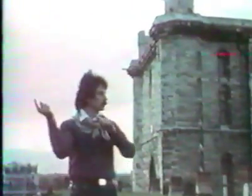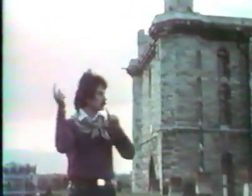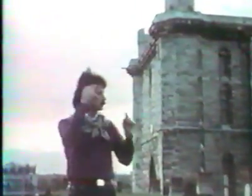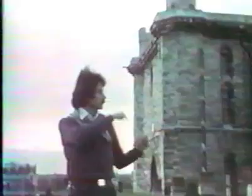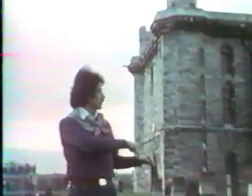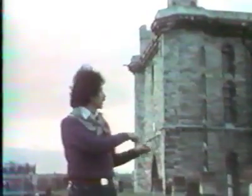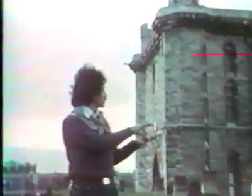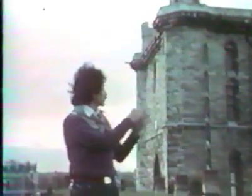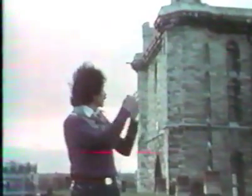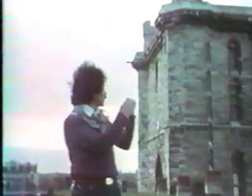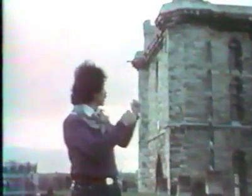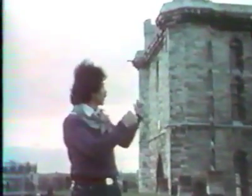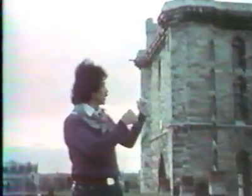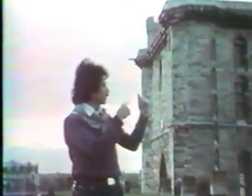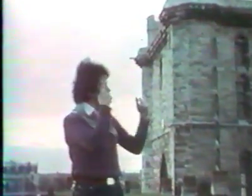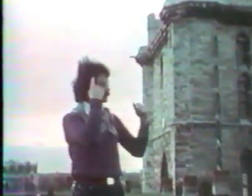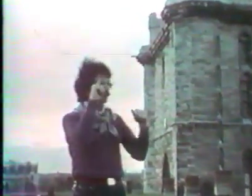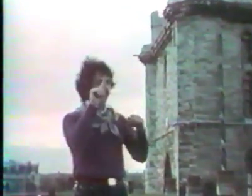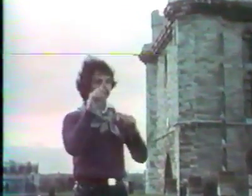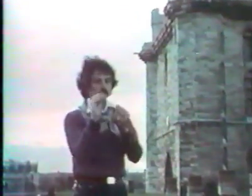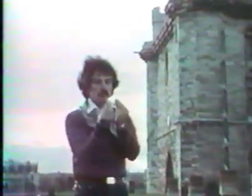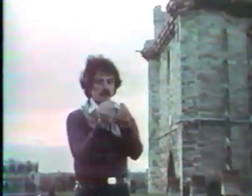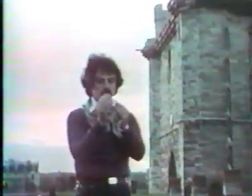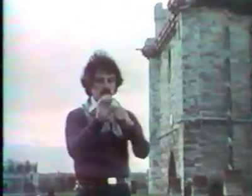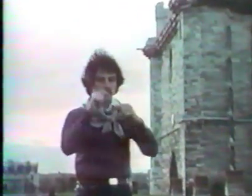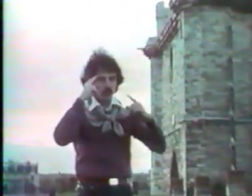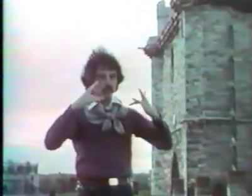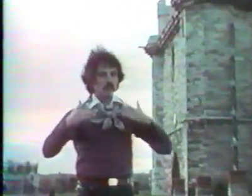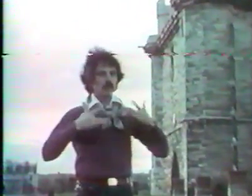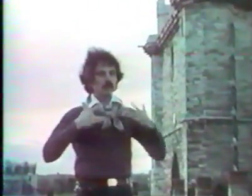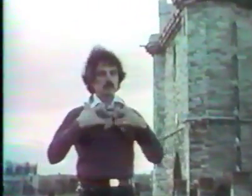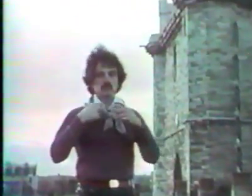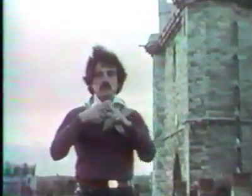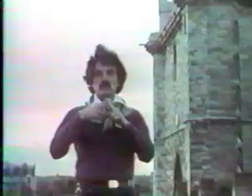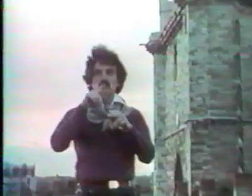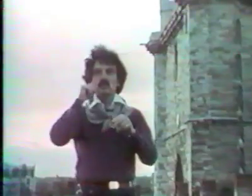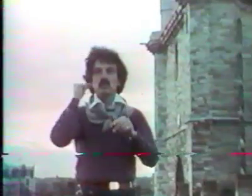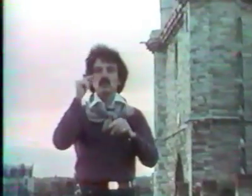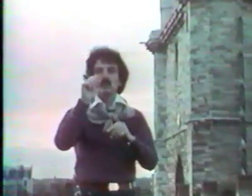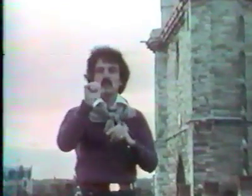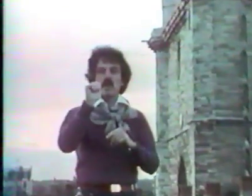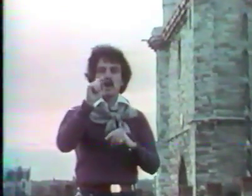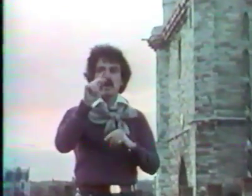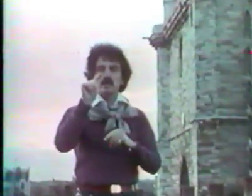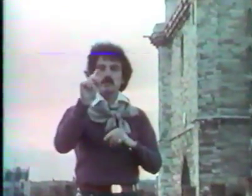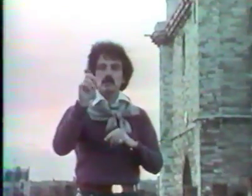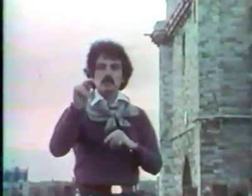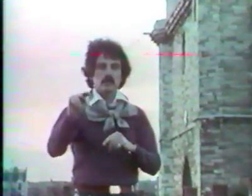venu pour monter un spectacle de marionnettes. Il s'appelait Robert